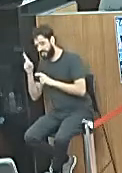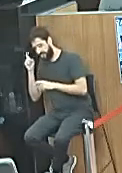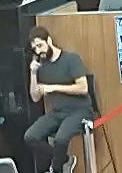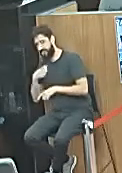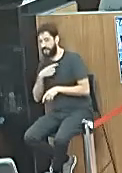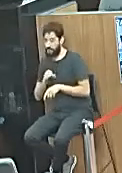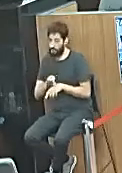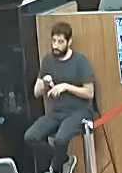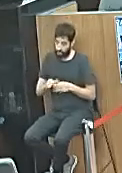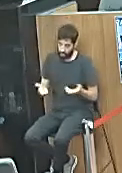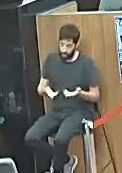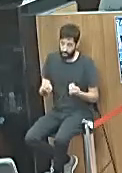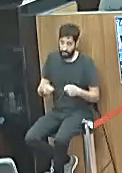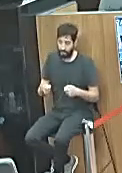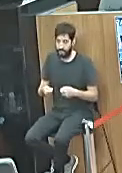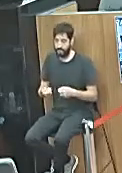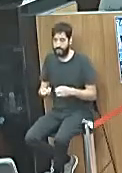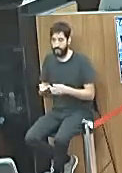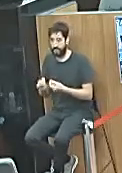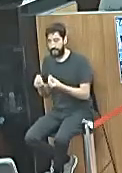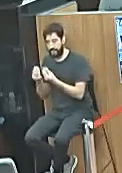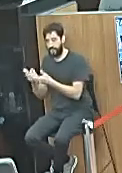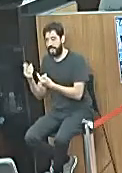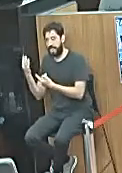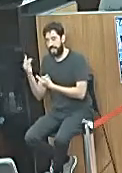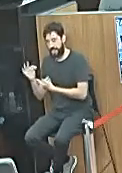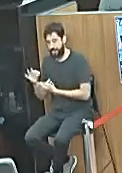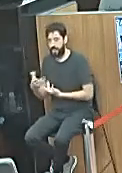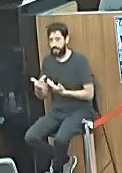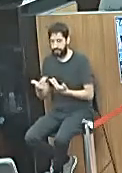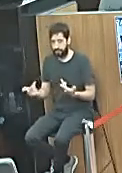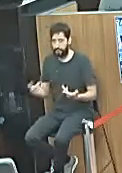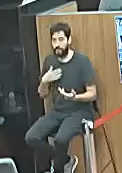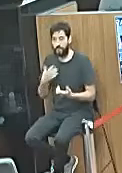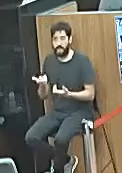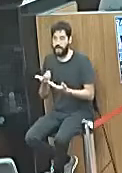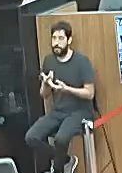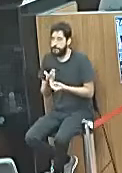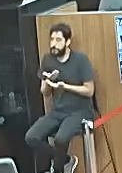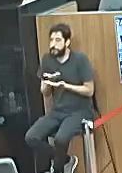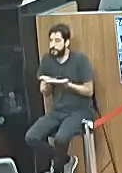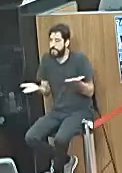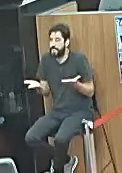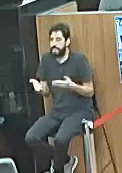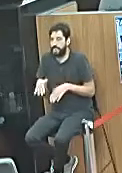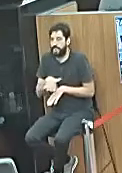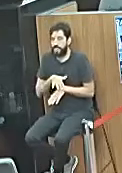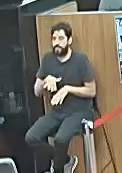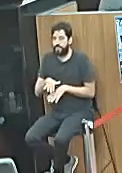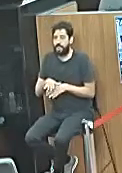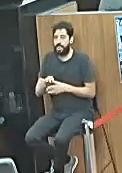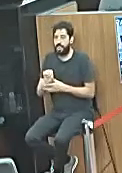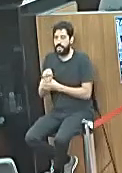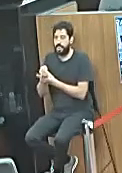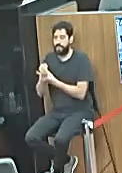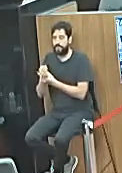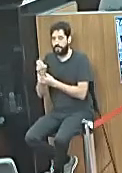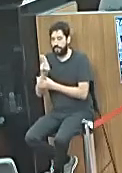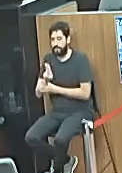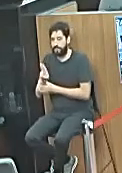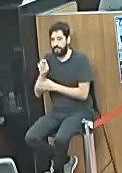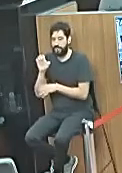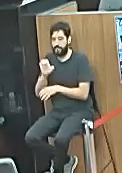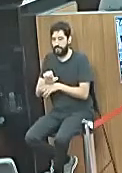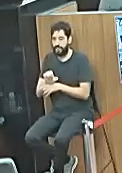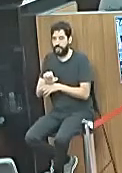tem em curso hoje tem que chegar lá a terminar de entregar os alguns trabalhos que não queria perder esse espaço se fala de defesa da universidade do estado